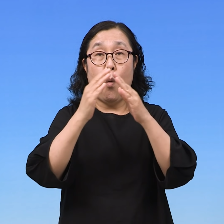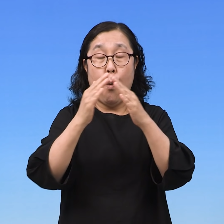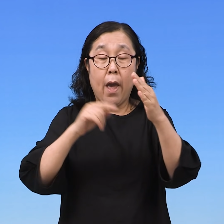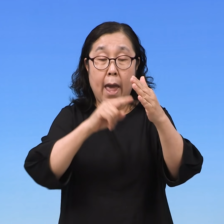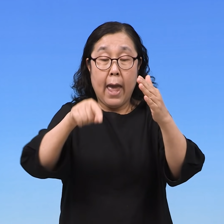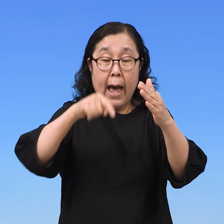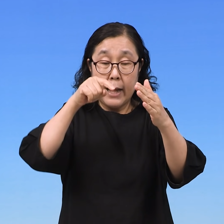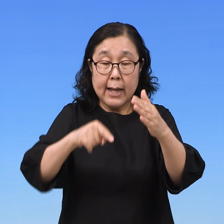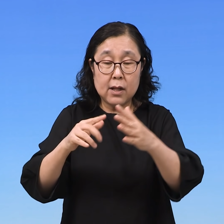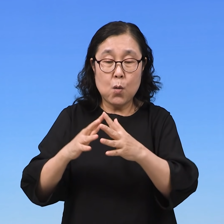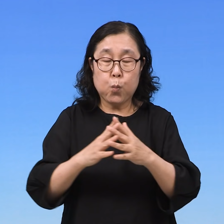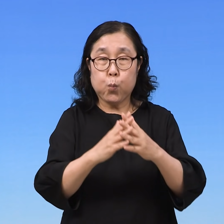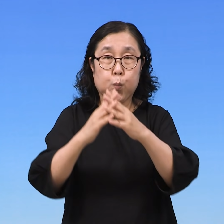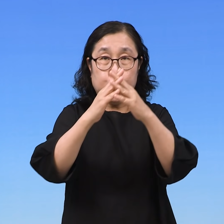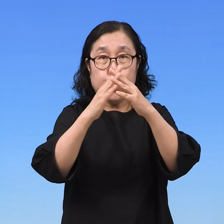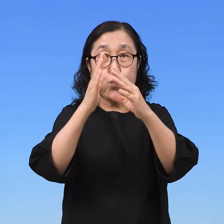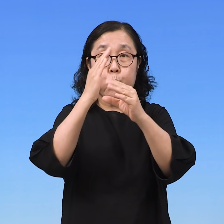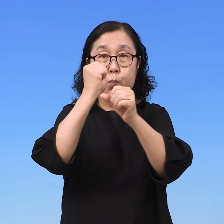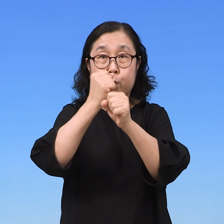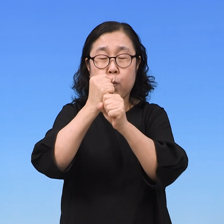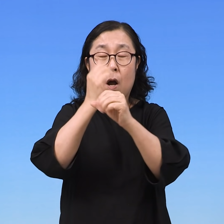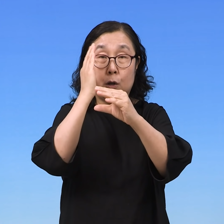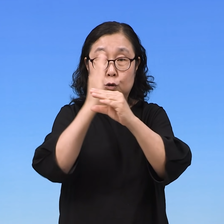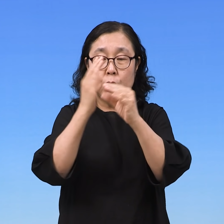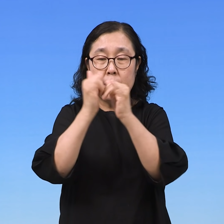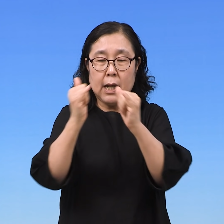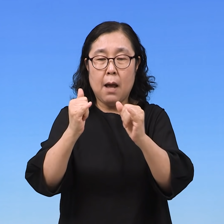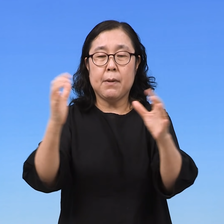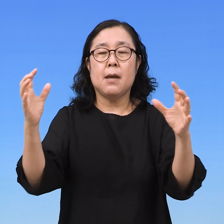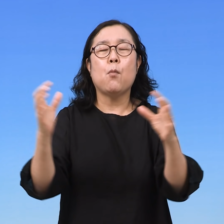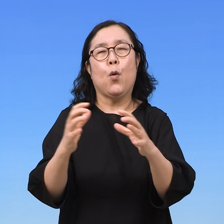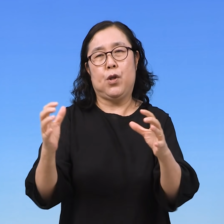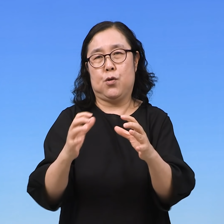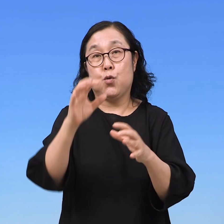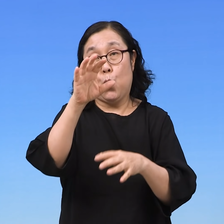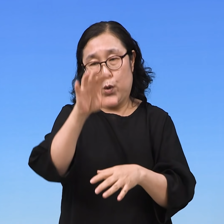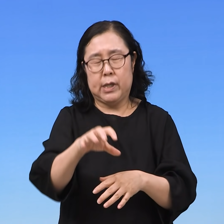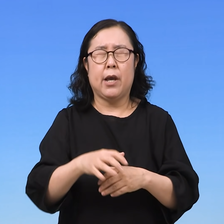중인 사람들이 모이는 겁니다. 완성된 사람들이 모이는 것이 아닙니다.